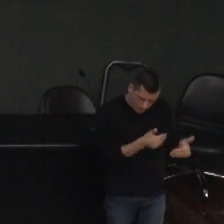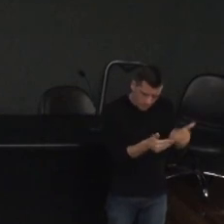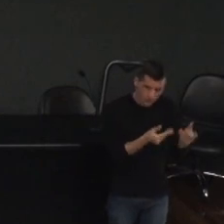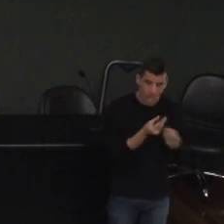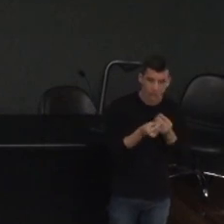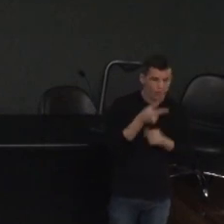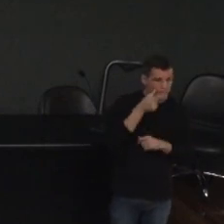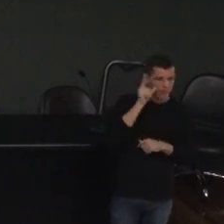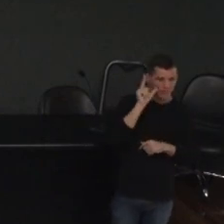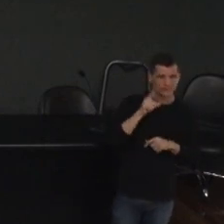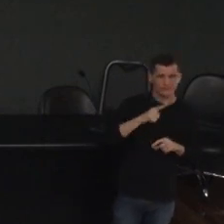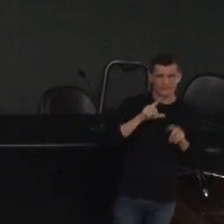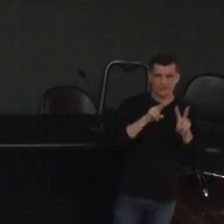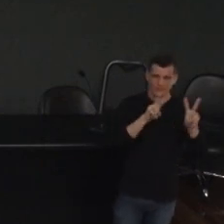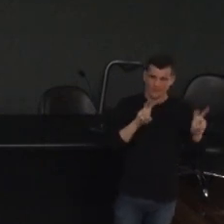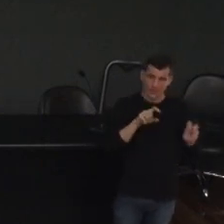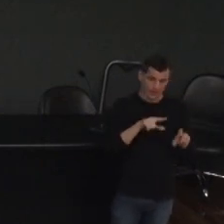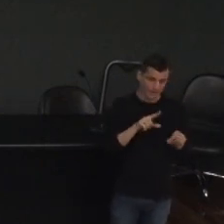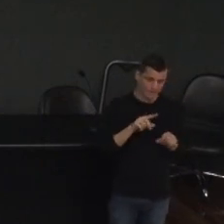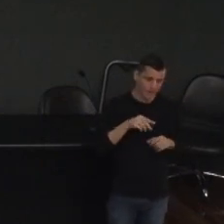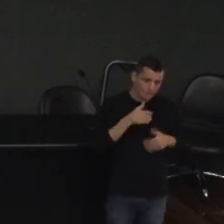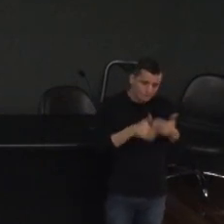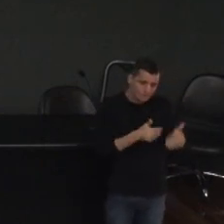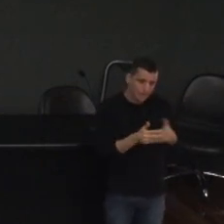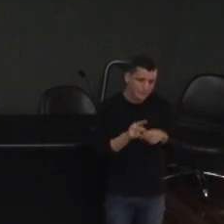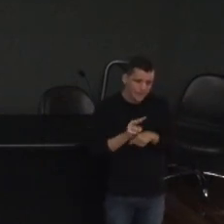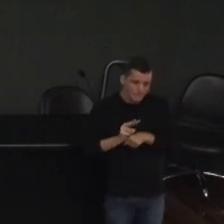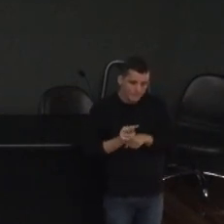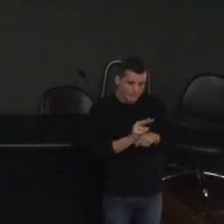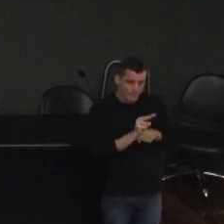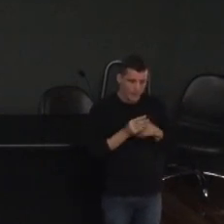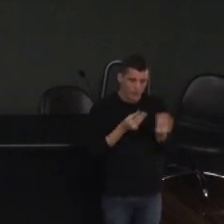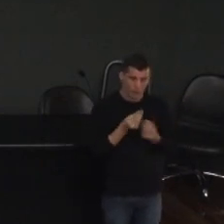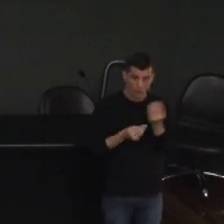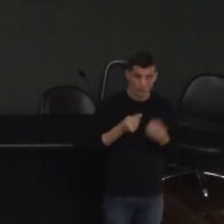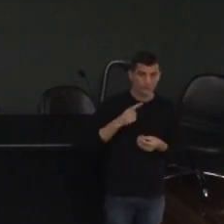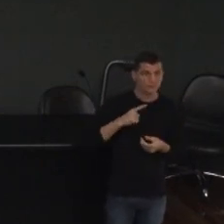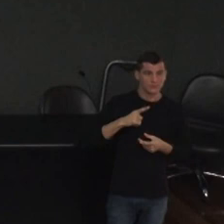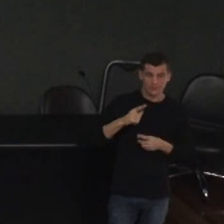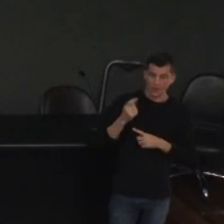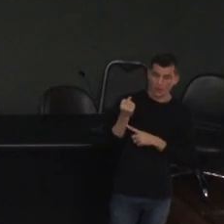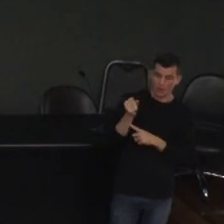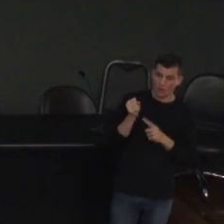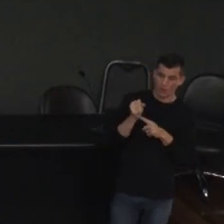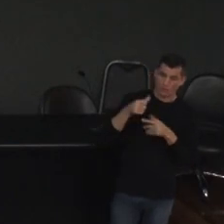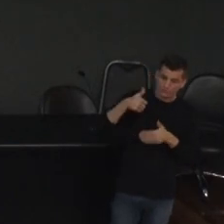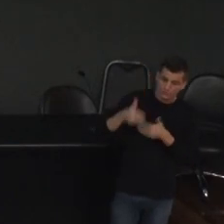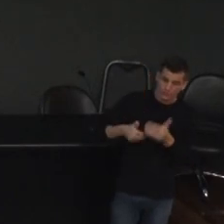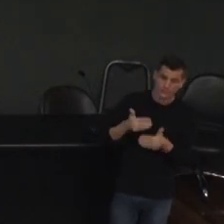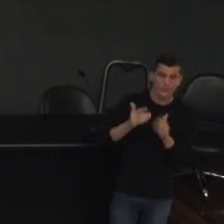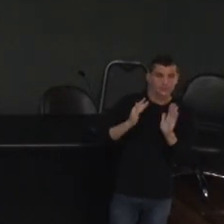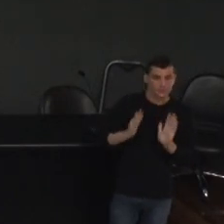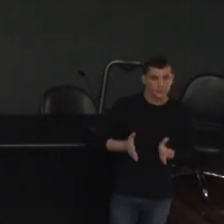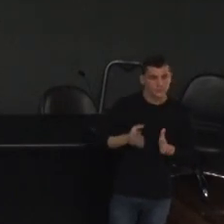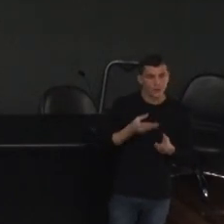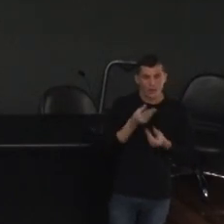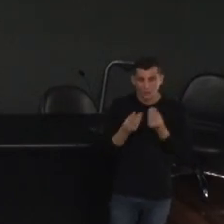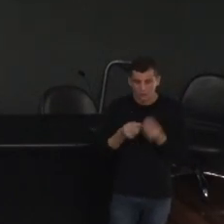né Nós vamos ver ali os primeiros oito processos que foram levados a